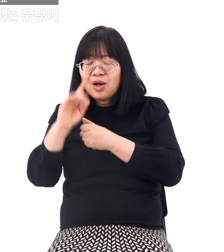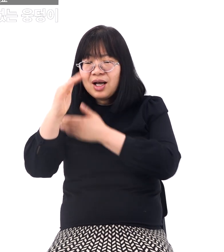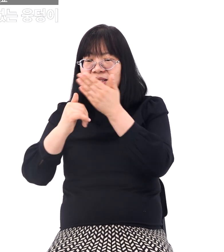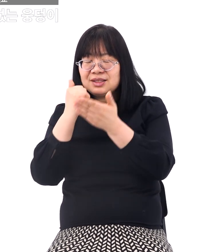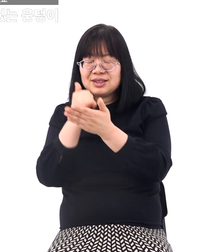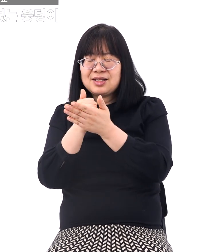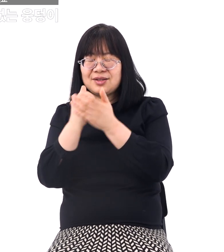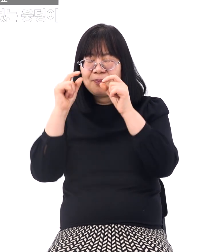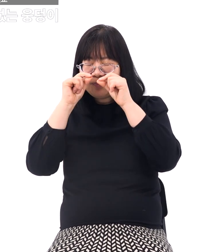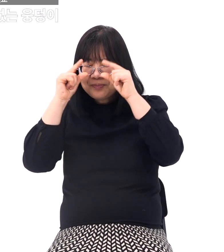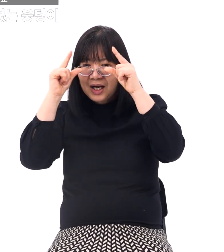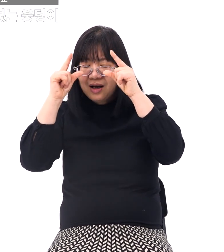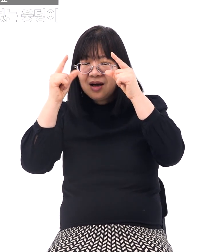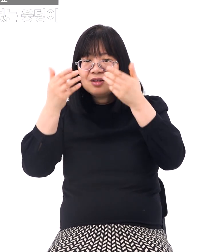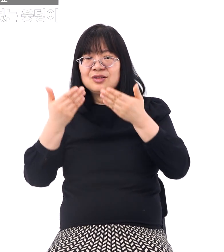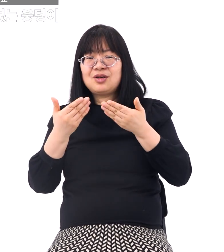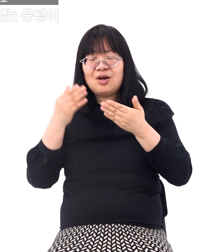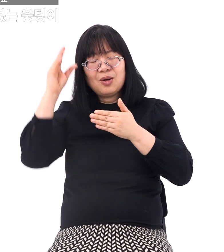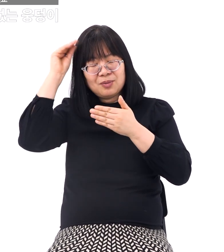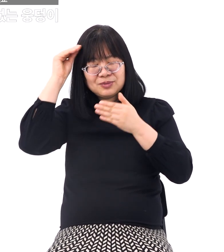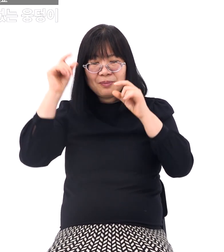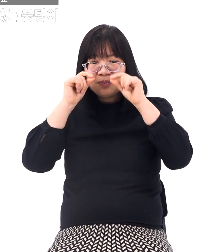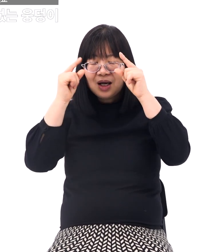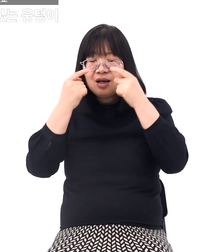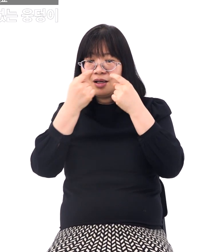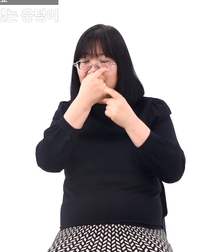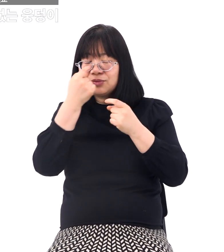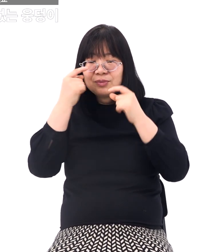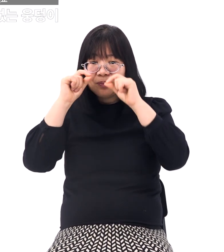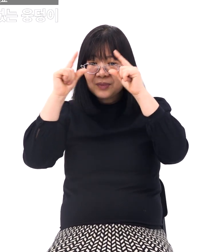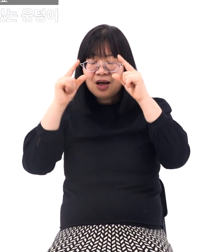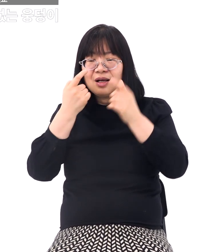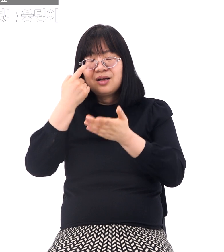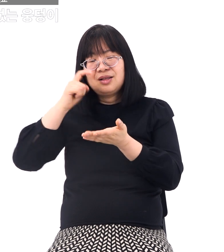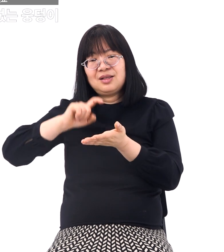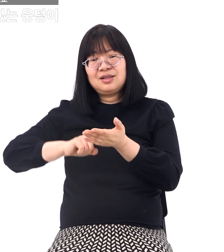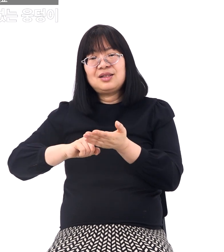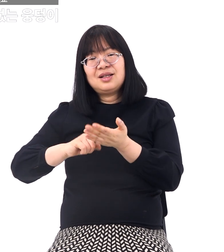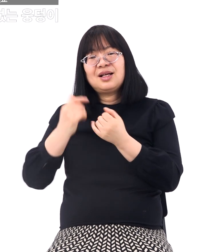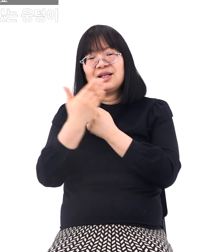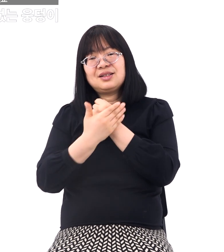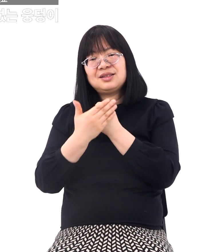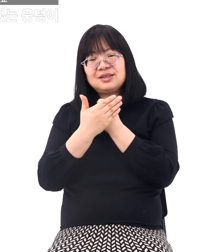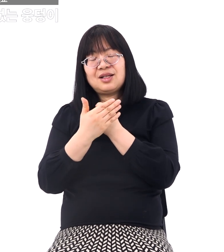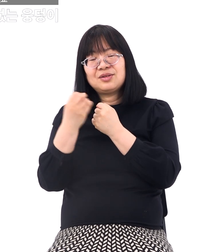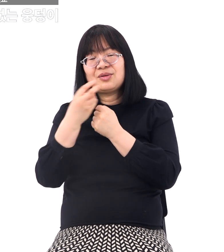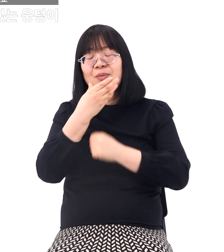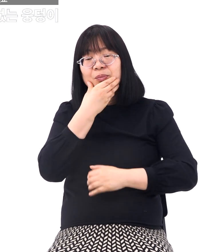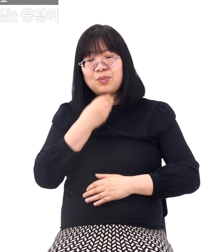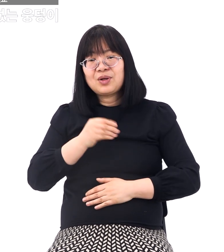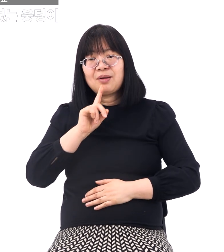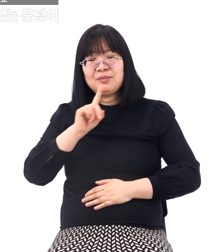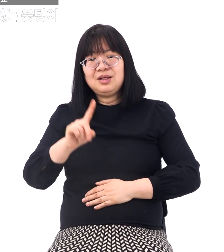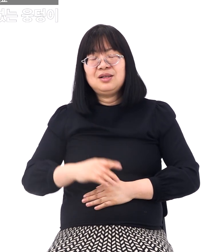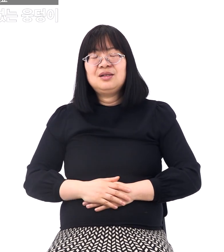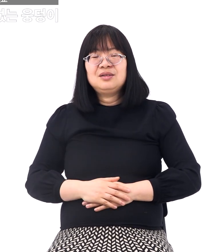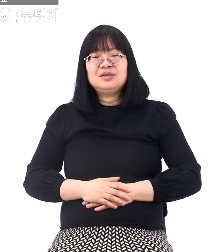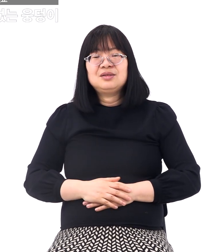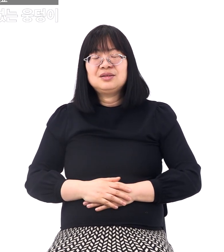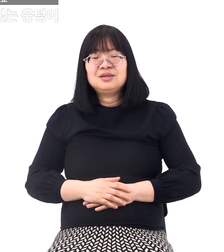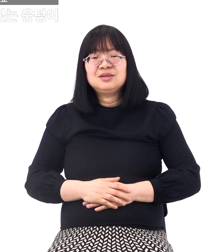우리의 무지를 열어주시고 눈을 뜨게 하셔야 발견되는 은혜요, 복이라고 말하는